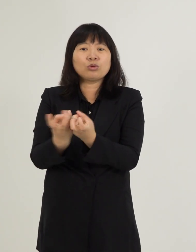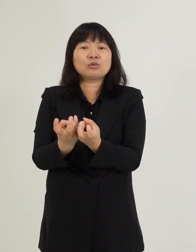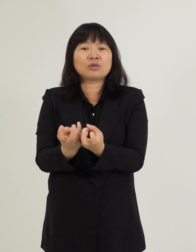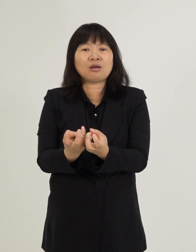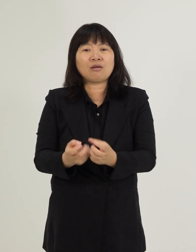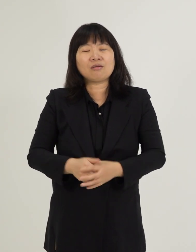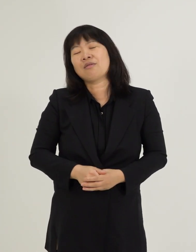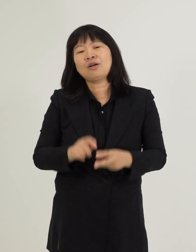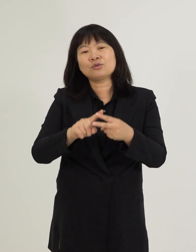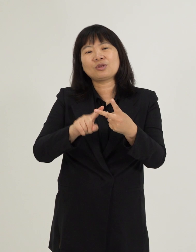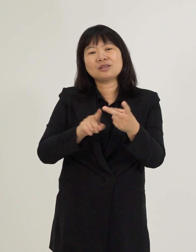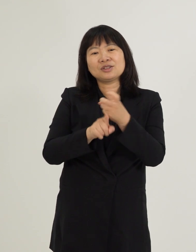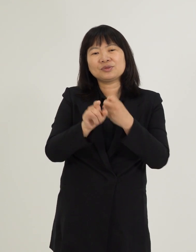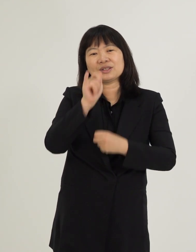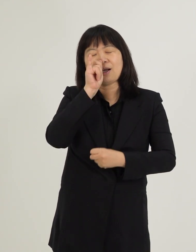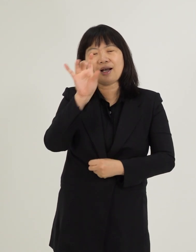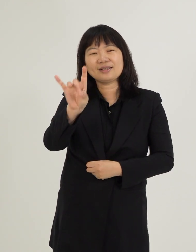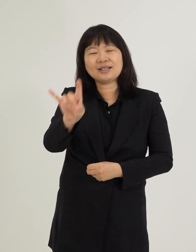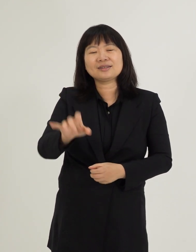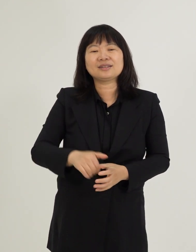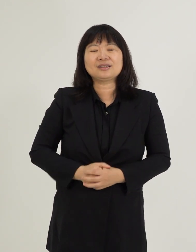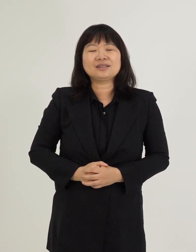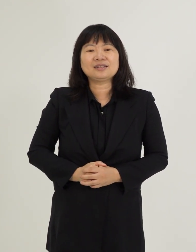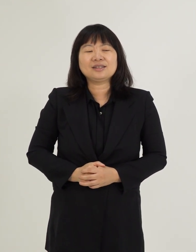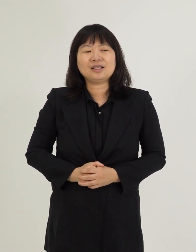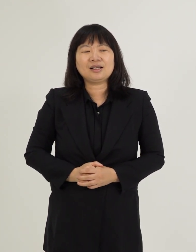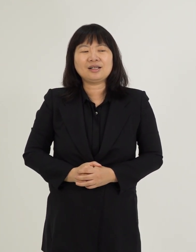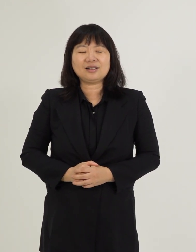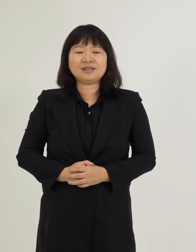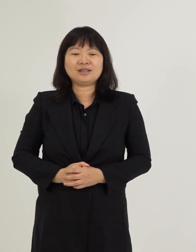있어요. 하나는